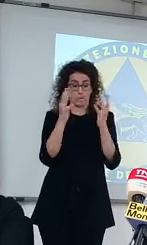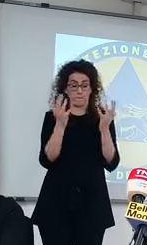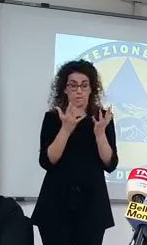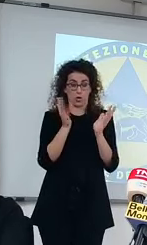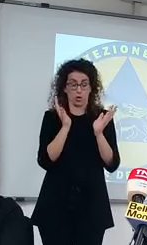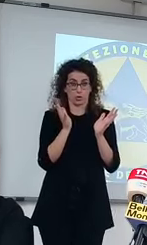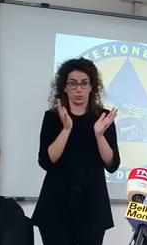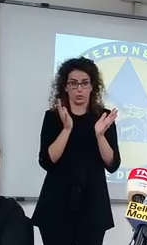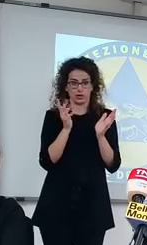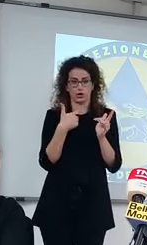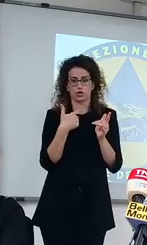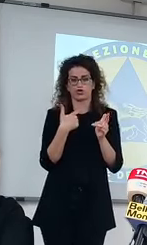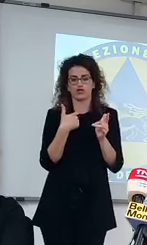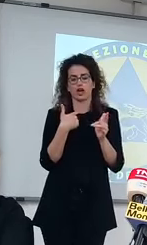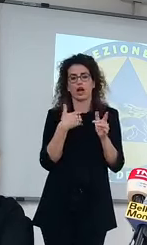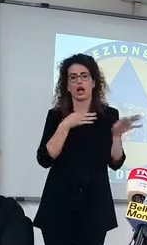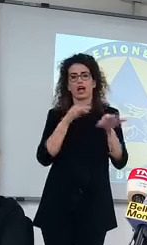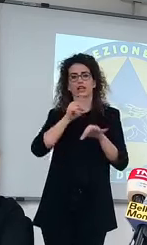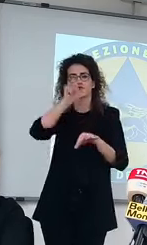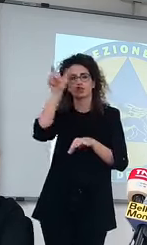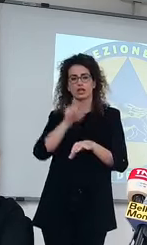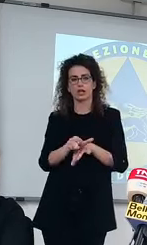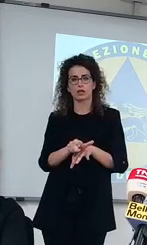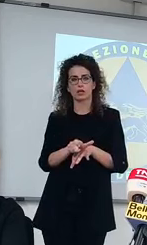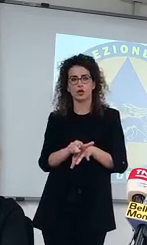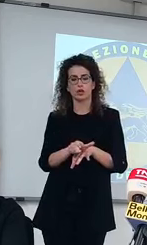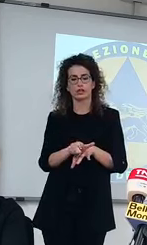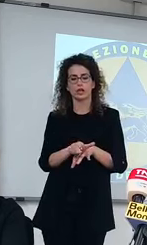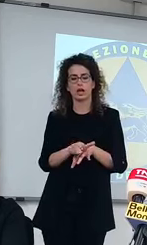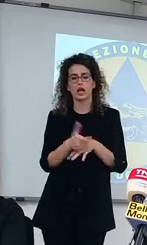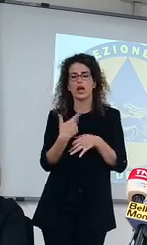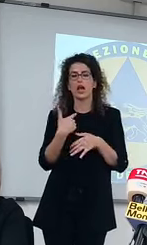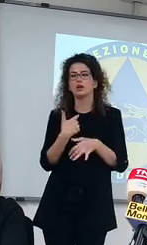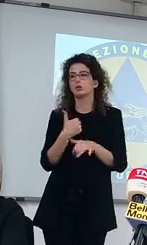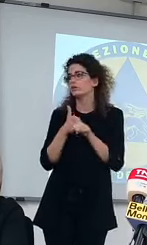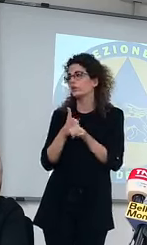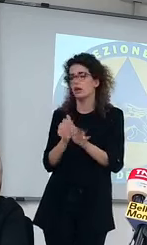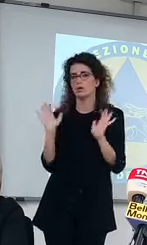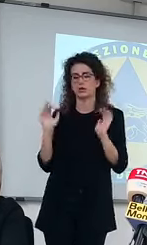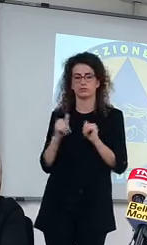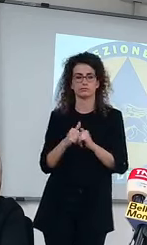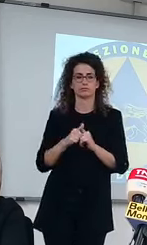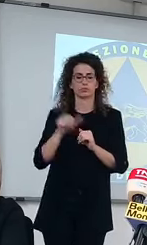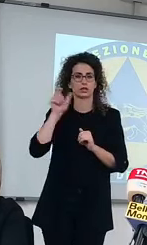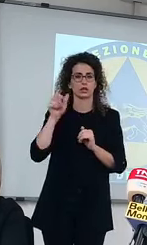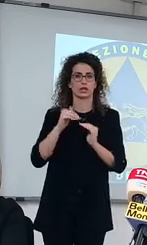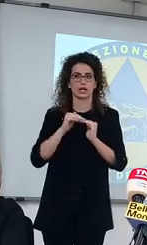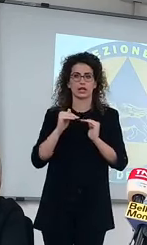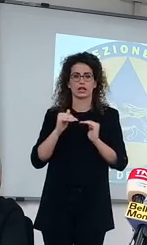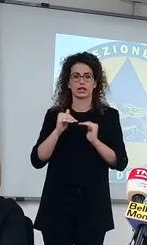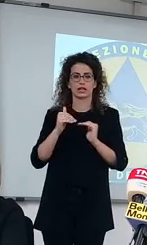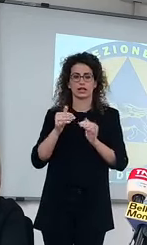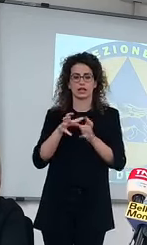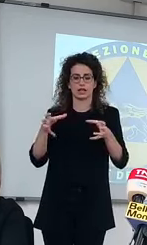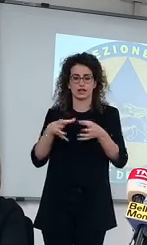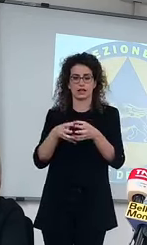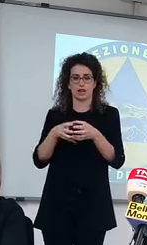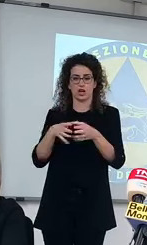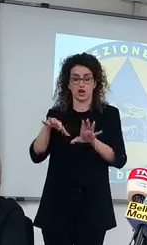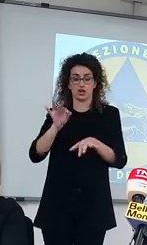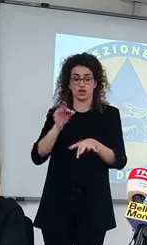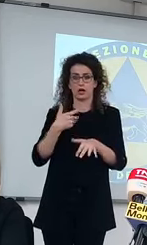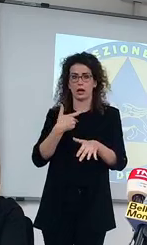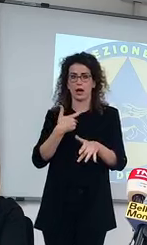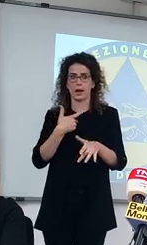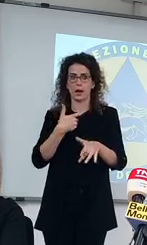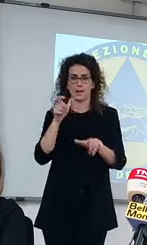regia nazionale, noi ci rimettiamo a quello che ci viene detto. Considerate che il tavolo nazionale che decide sta roba non è che sono 4 scappati di casa,